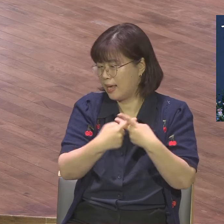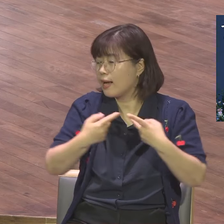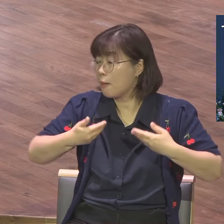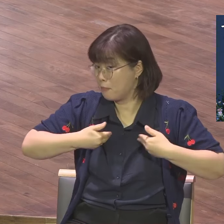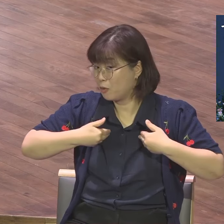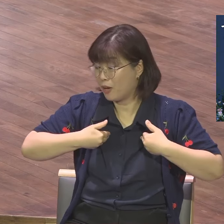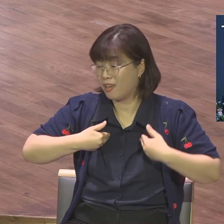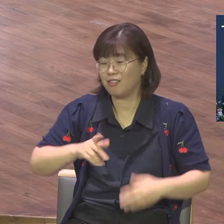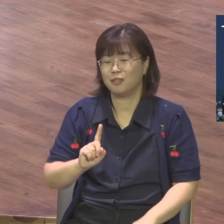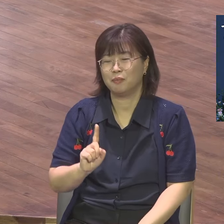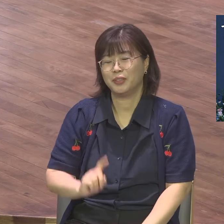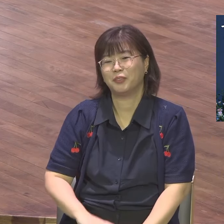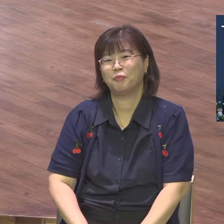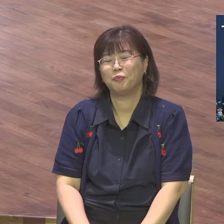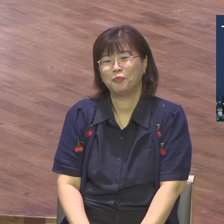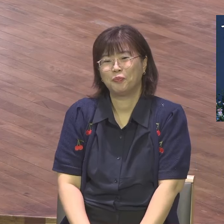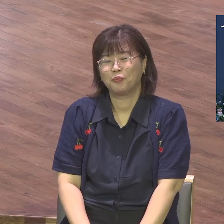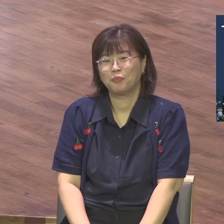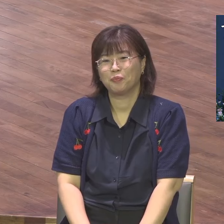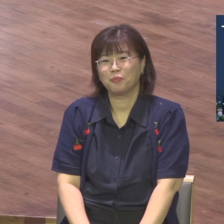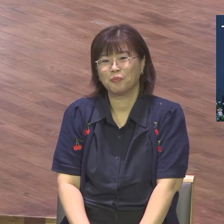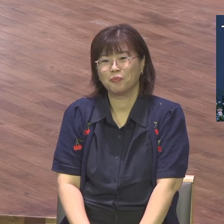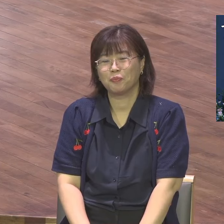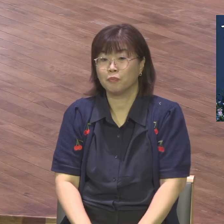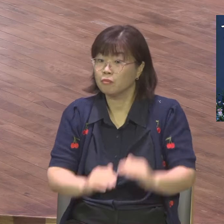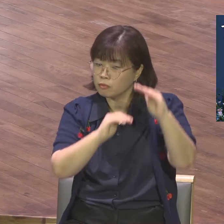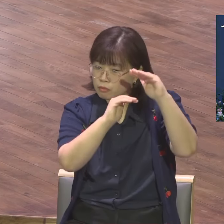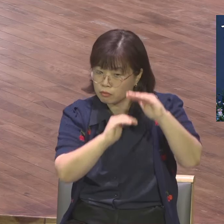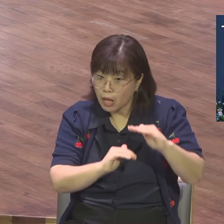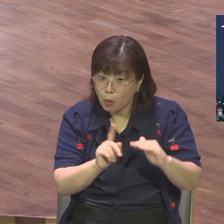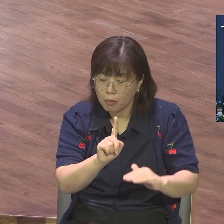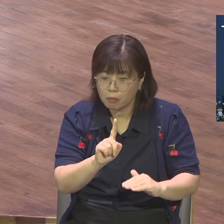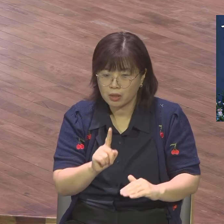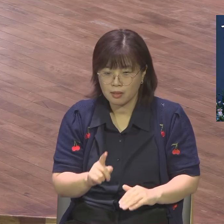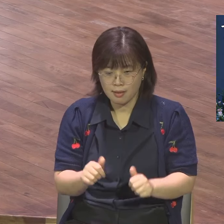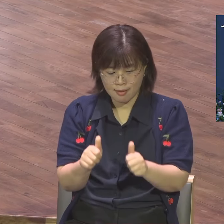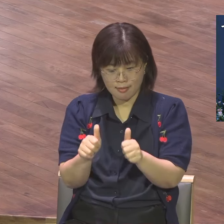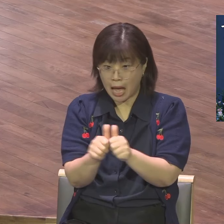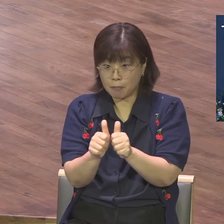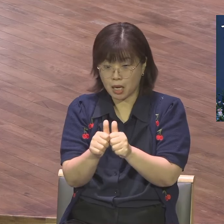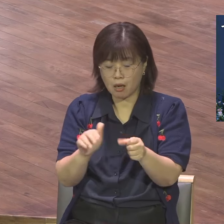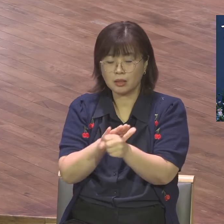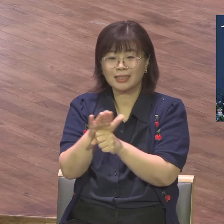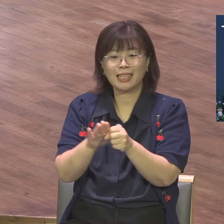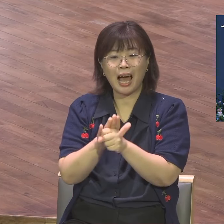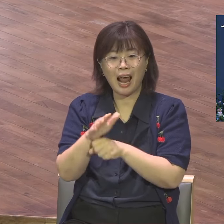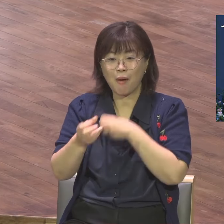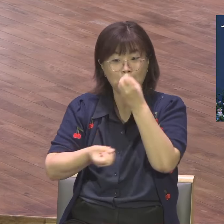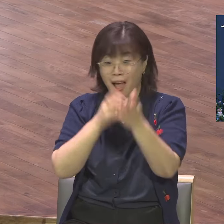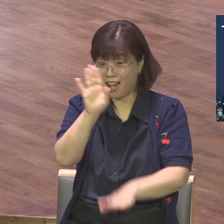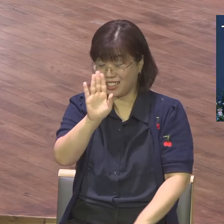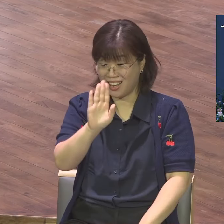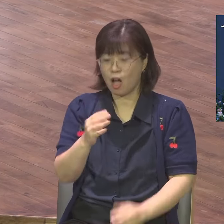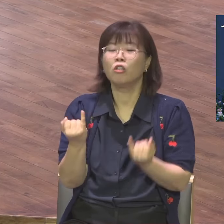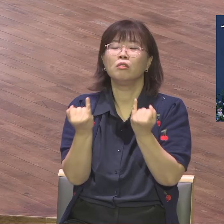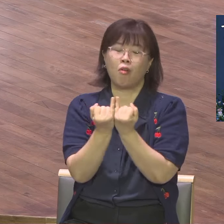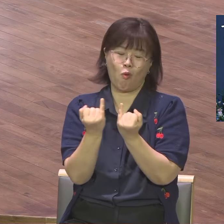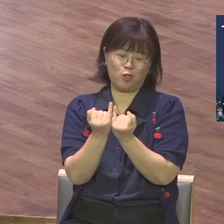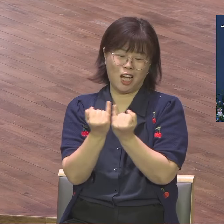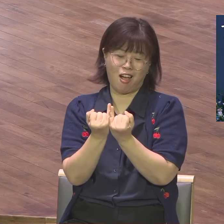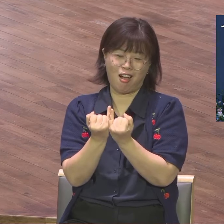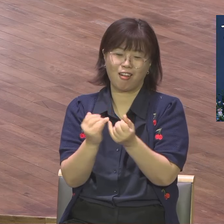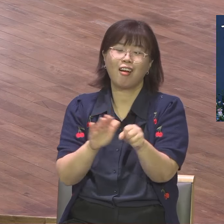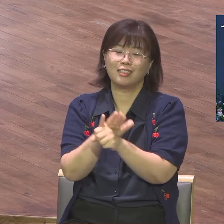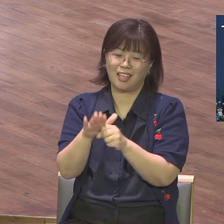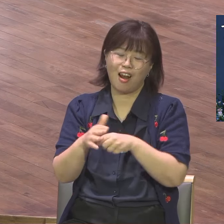쇼킹한 내용이지요. 이 내용은요 여자가 먼저 사랑을 남자에 고백하는 거예요.